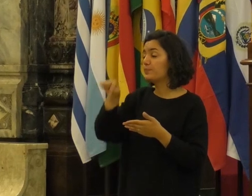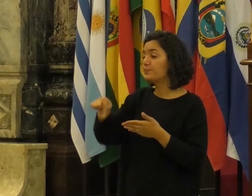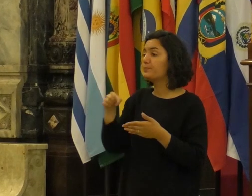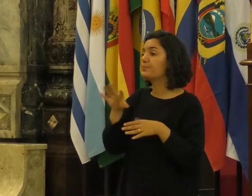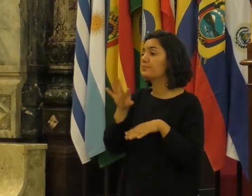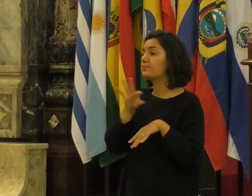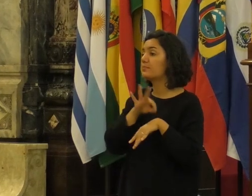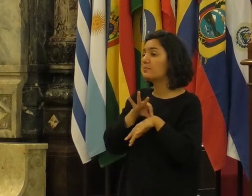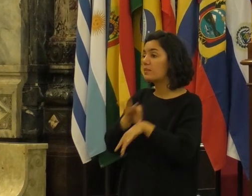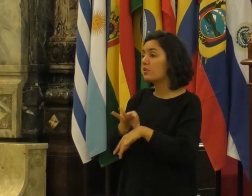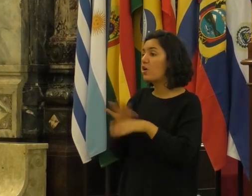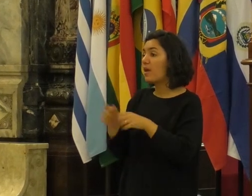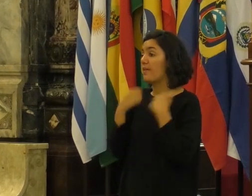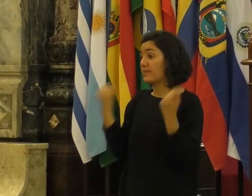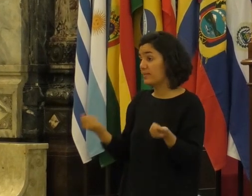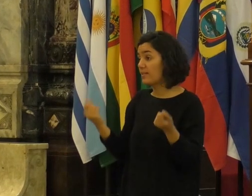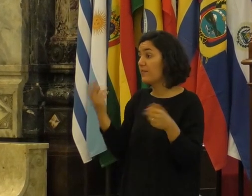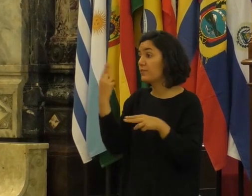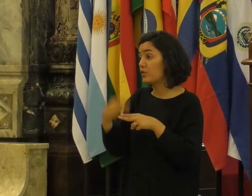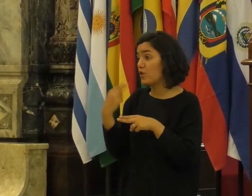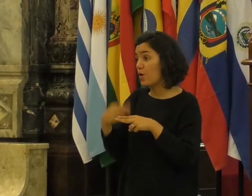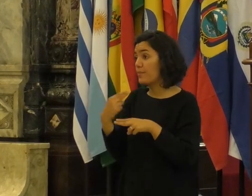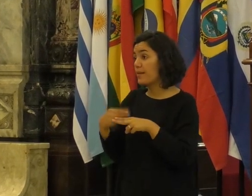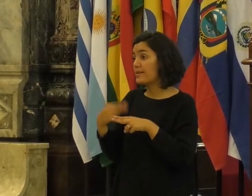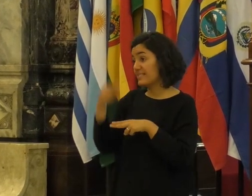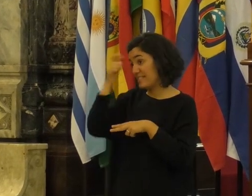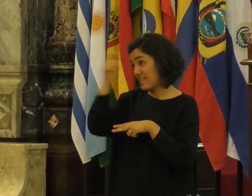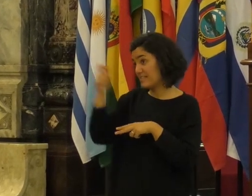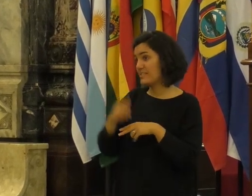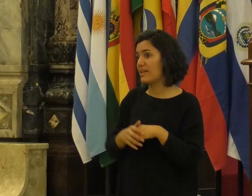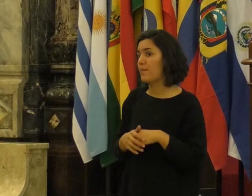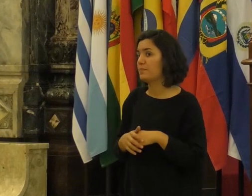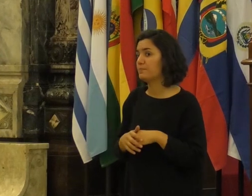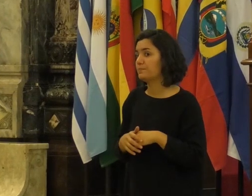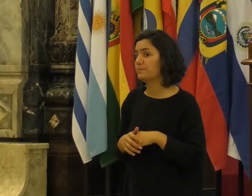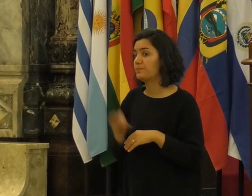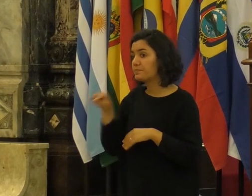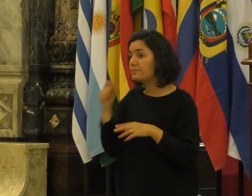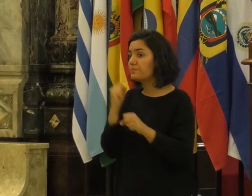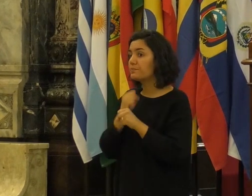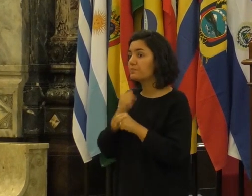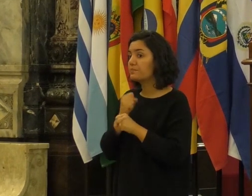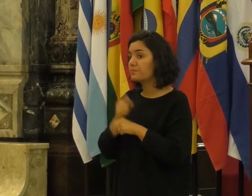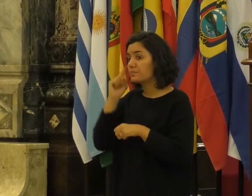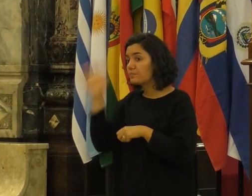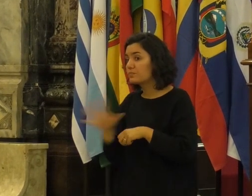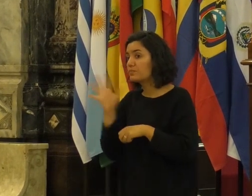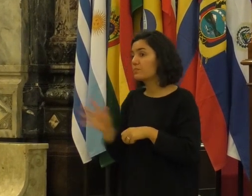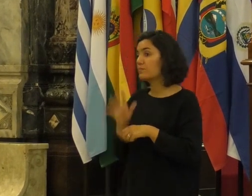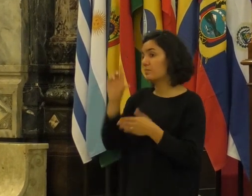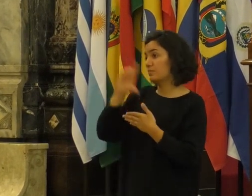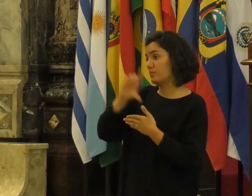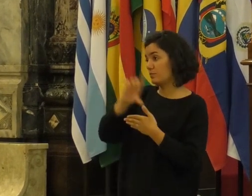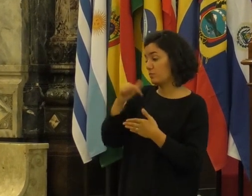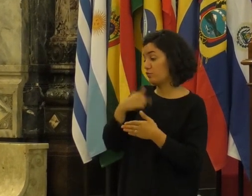dirigió una revista que se llama Ciencia, y que él tiene un trabajo sobre la psicología de América Latina también, que yo